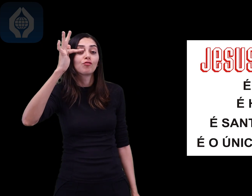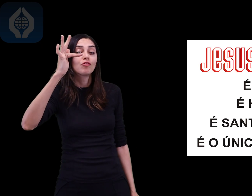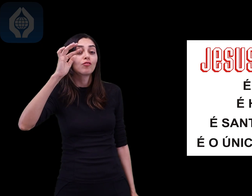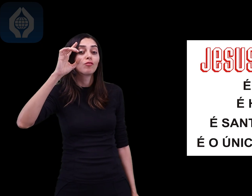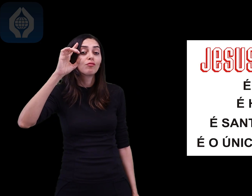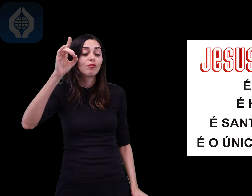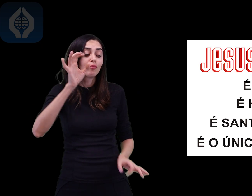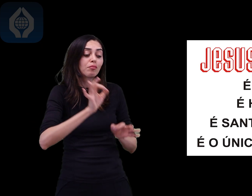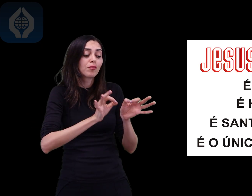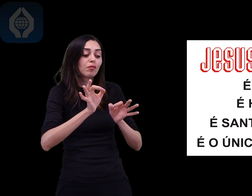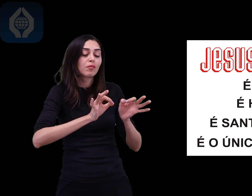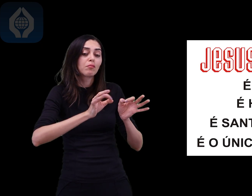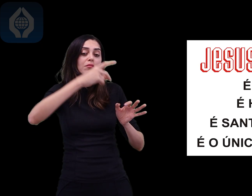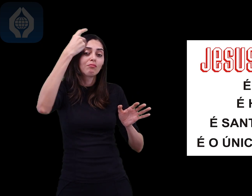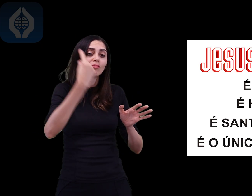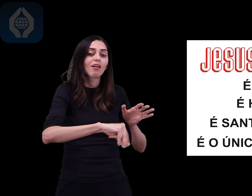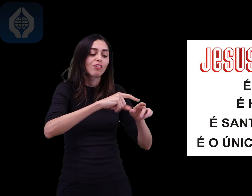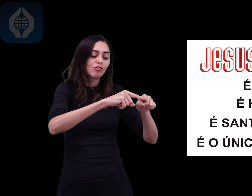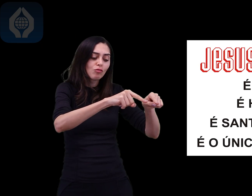seus seguidores.